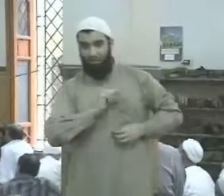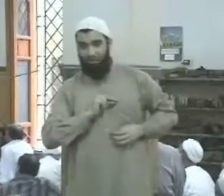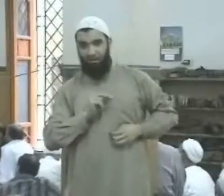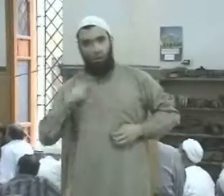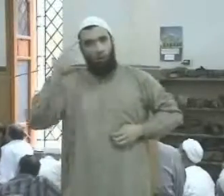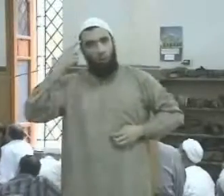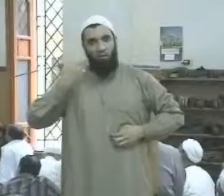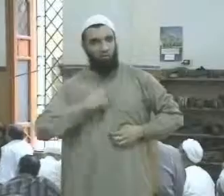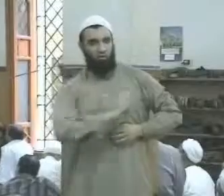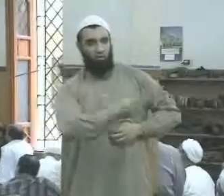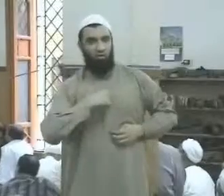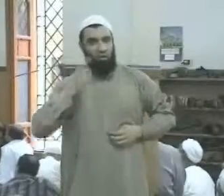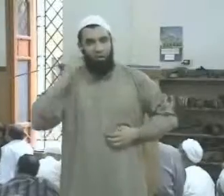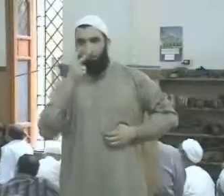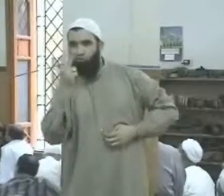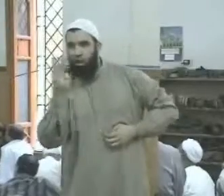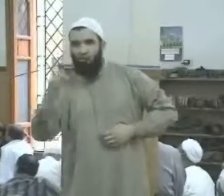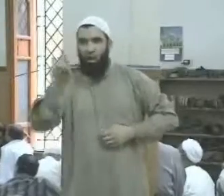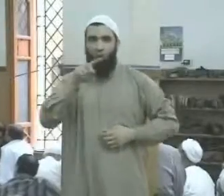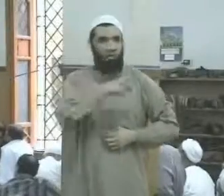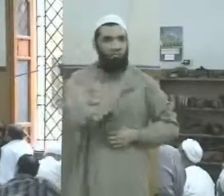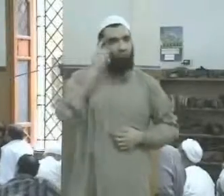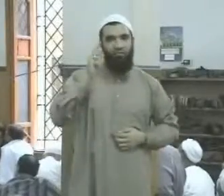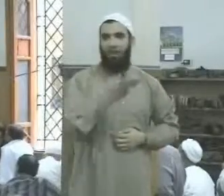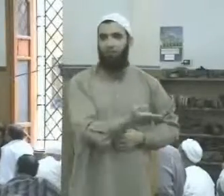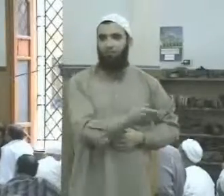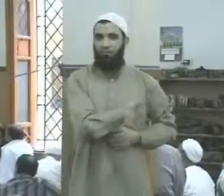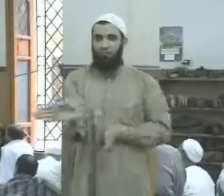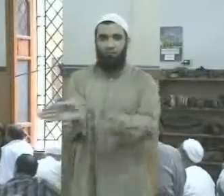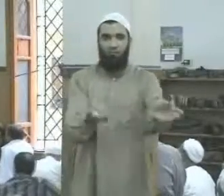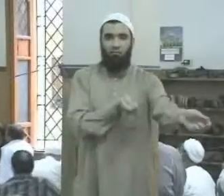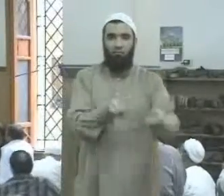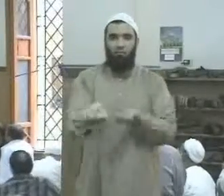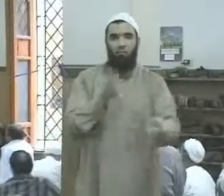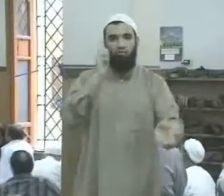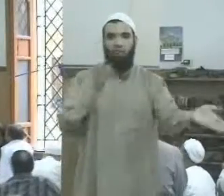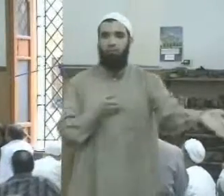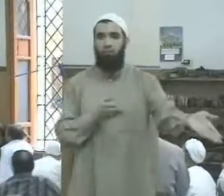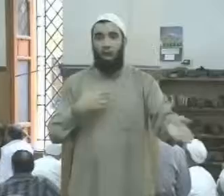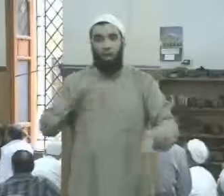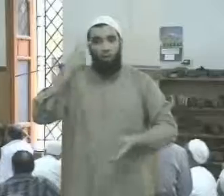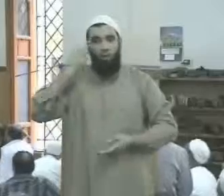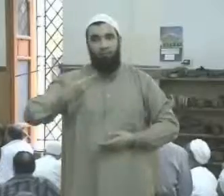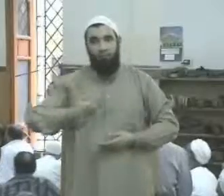يتعامل مع الانسان وفق رغبته، فلو تناولت المعلومه الان في صلاه